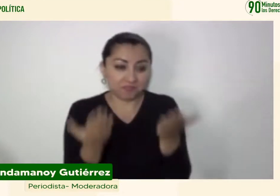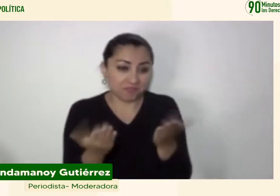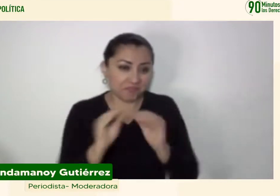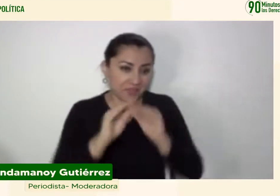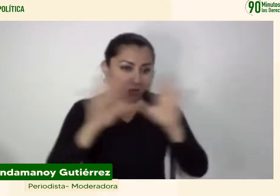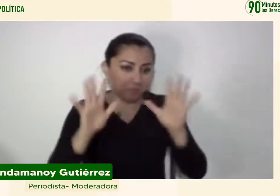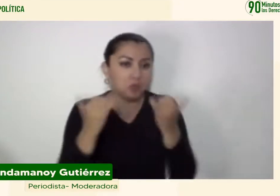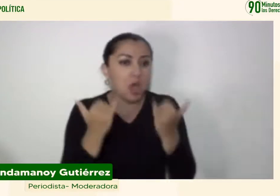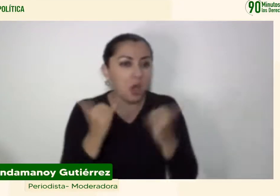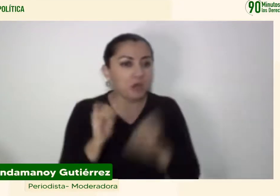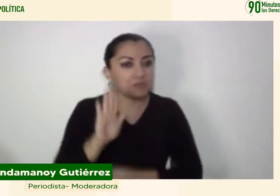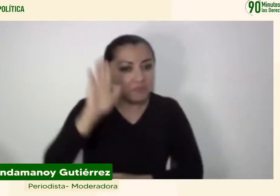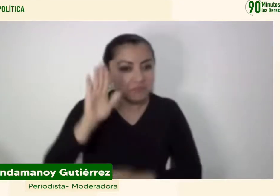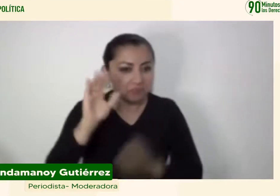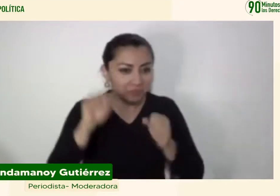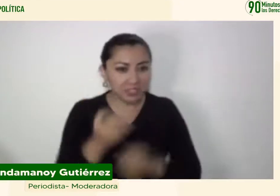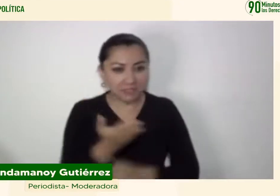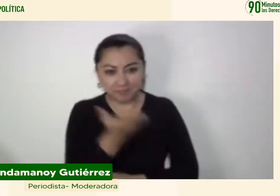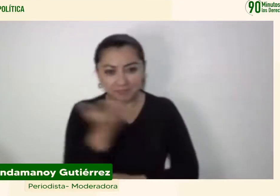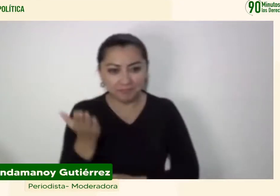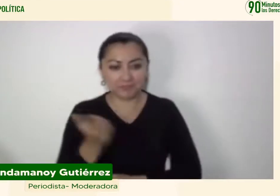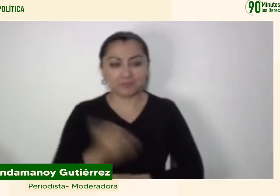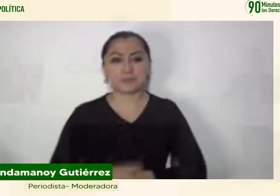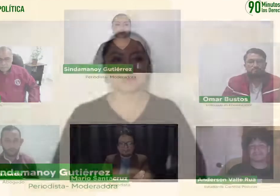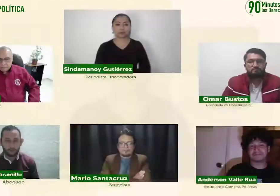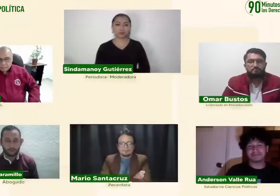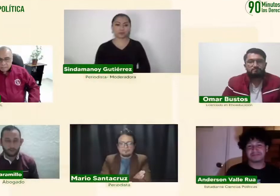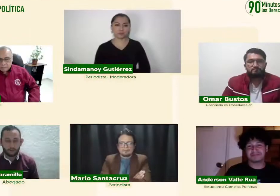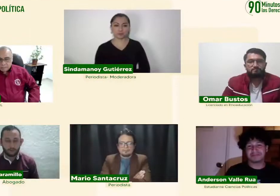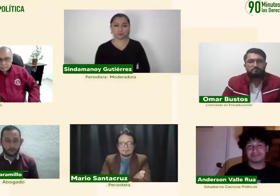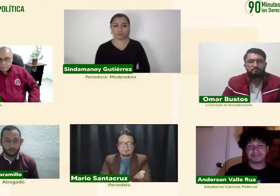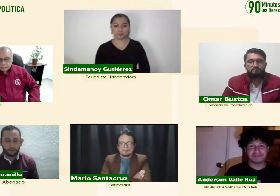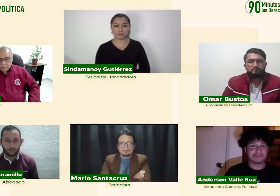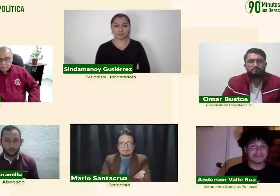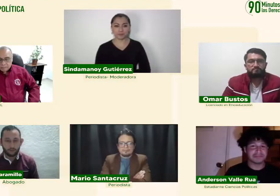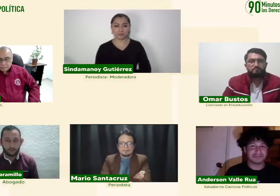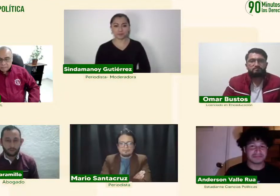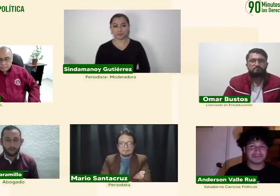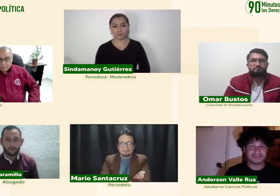argumentos si o no hay dos caminos pueden alzar la mano y responder